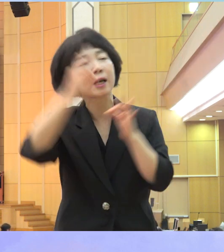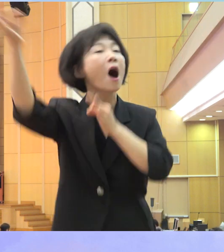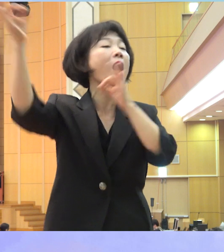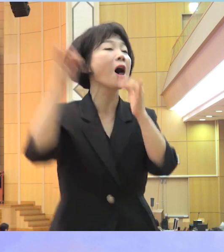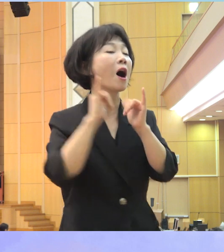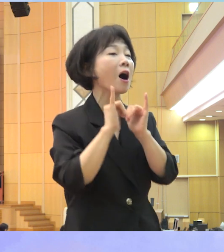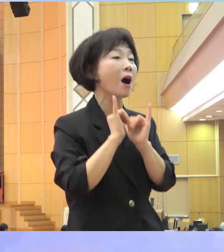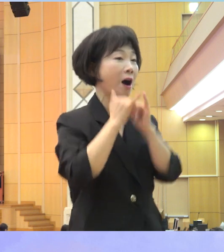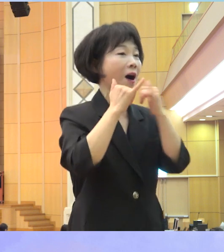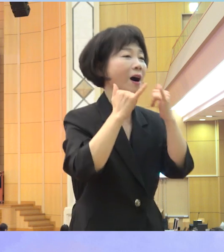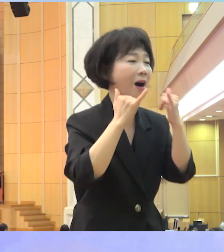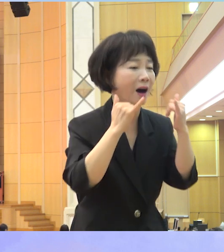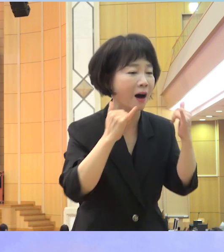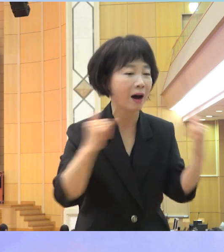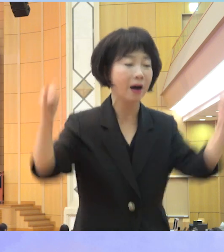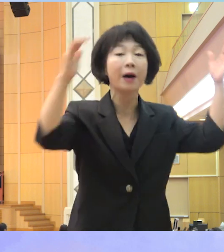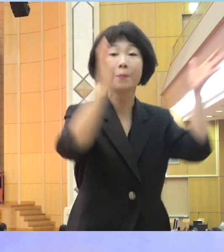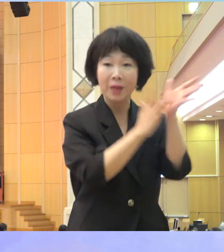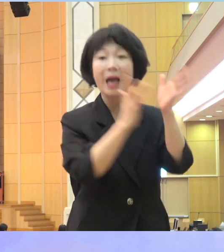부르는 자